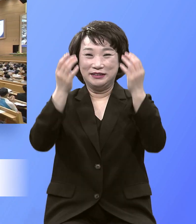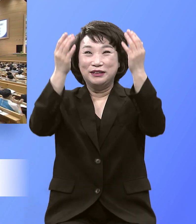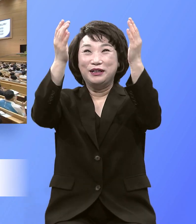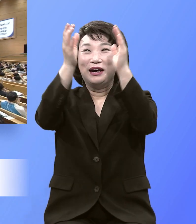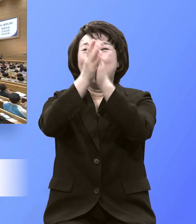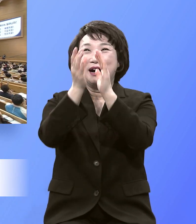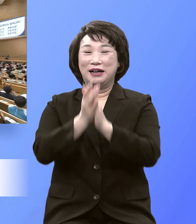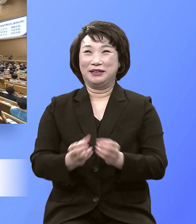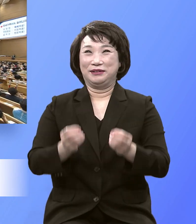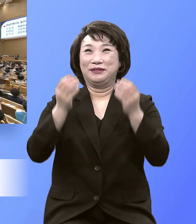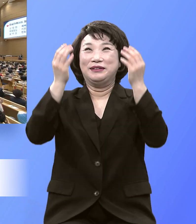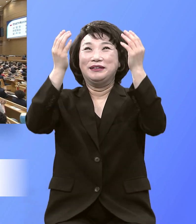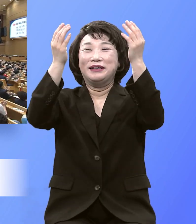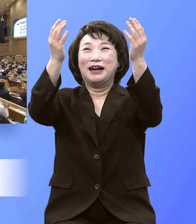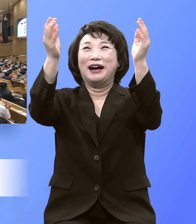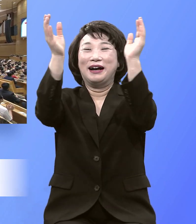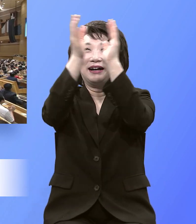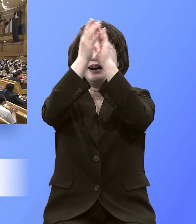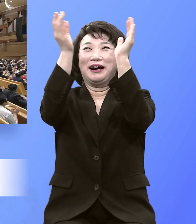할렐루야.